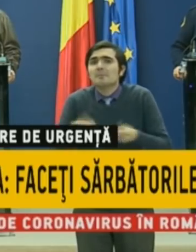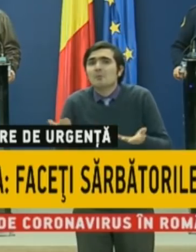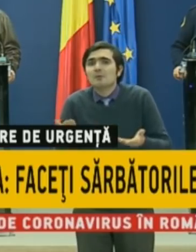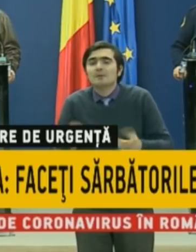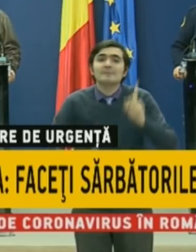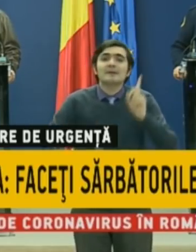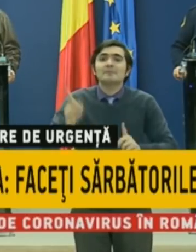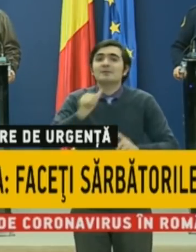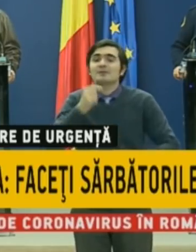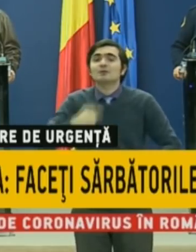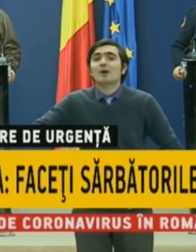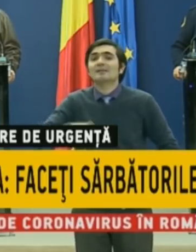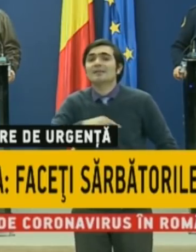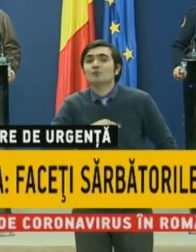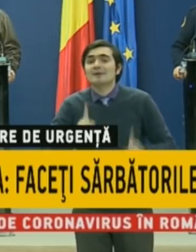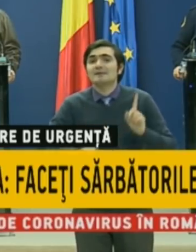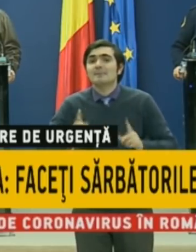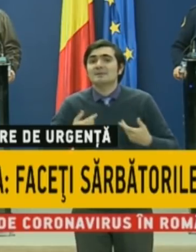doar de noi.